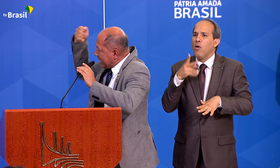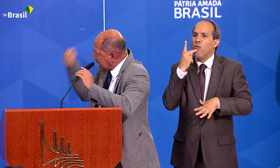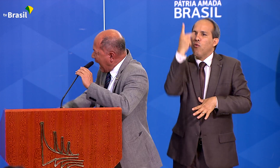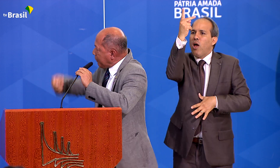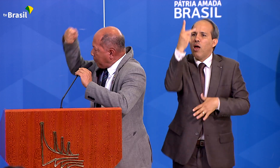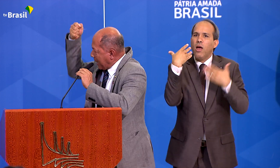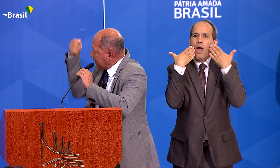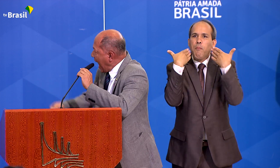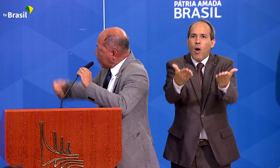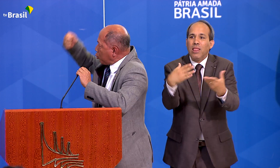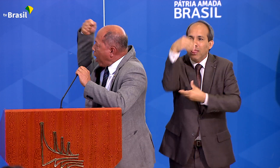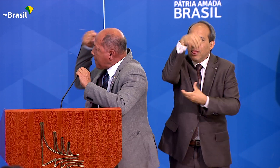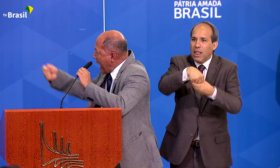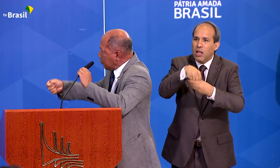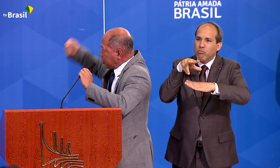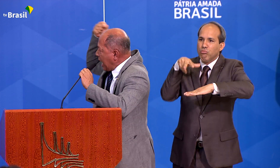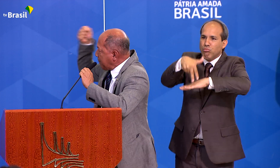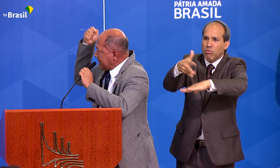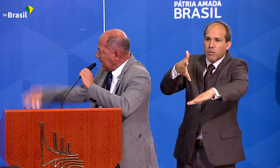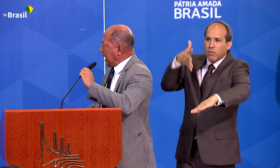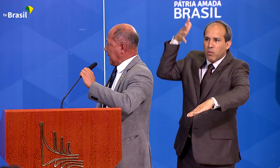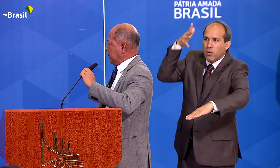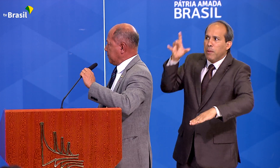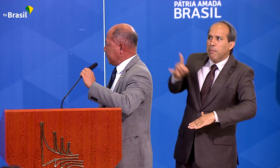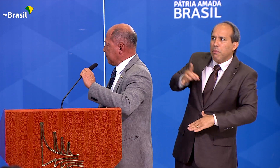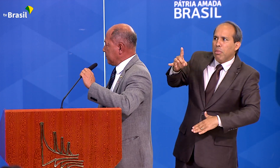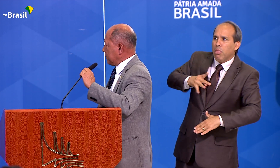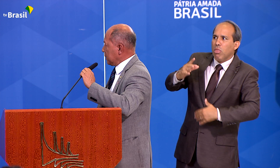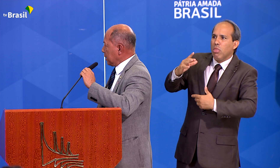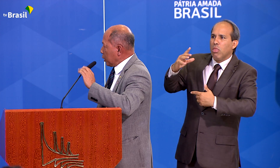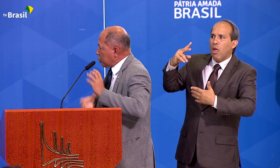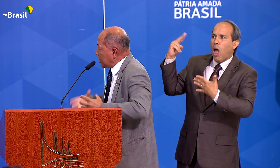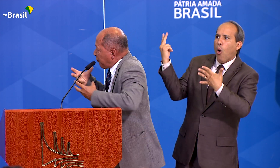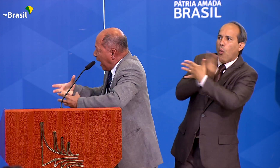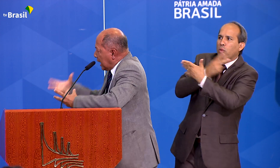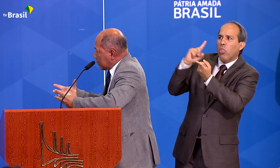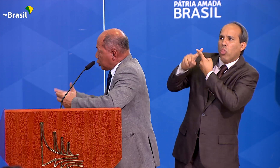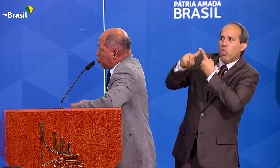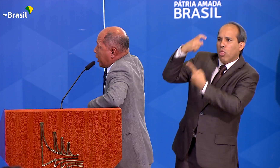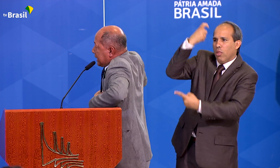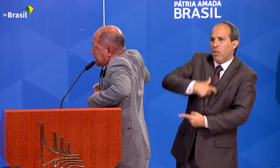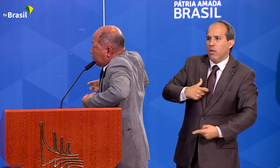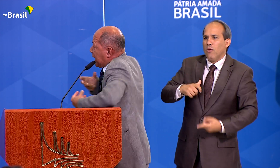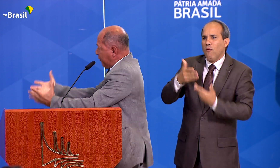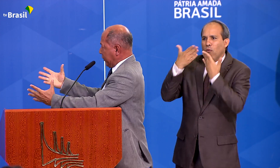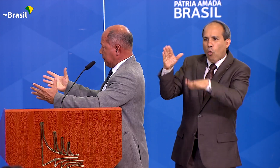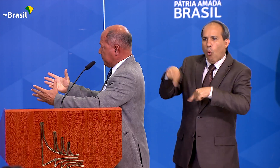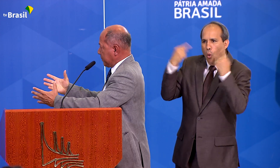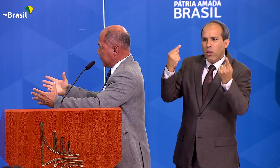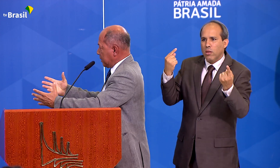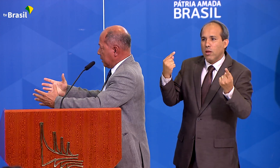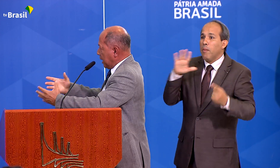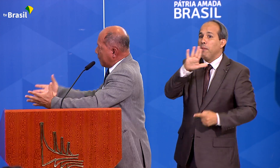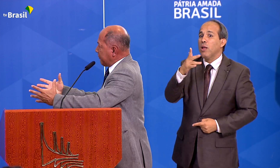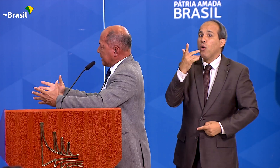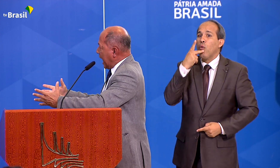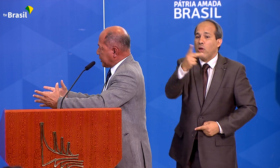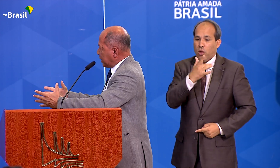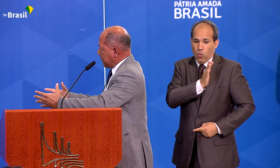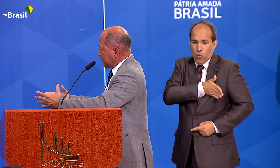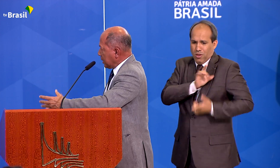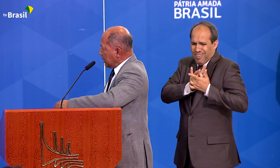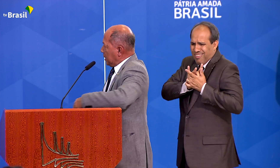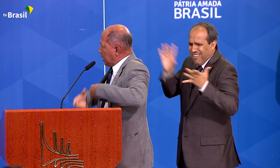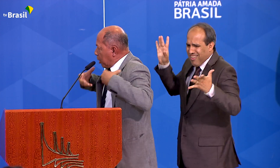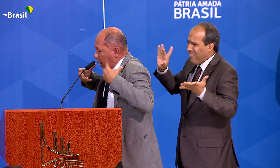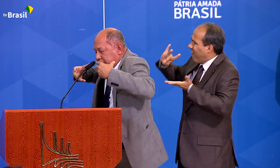abertamente lá no plenário com medo de represália eu estou lhe falando de coração livre é